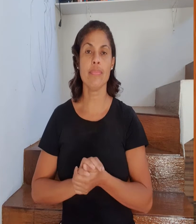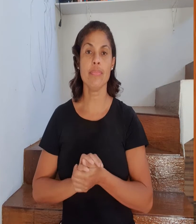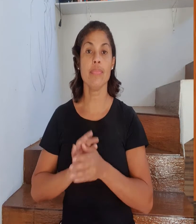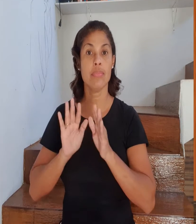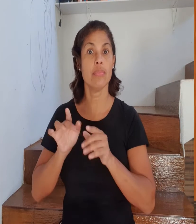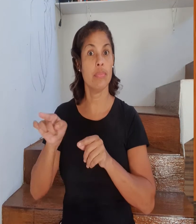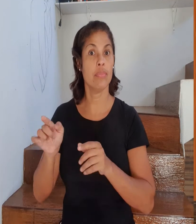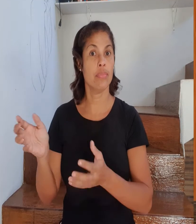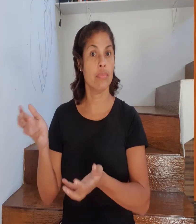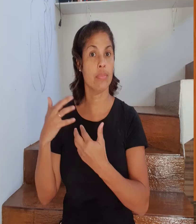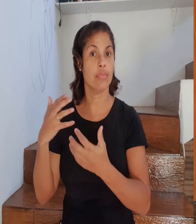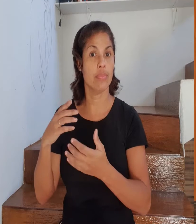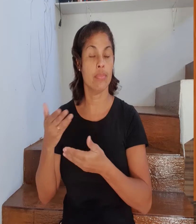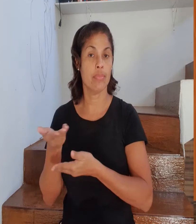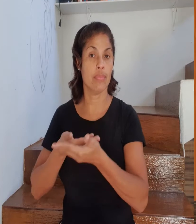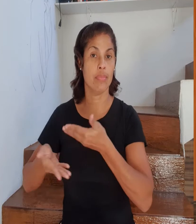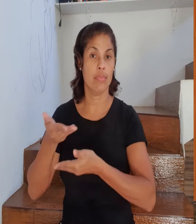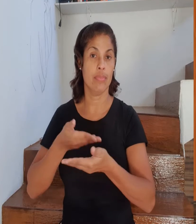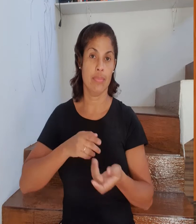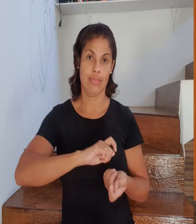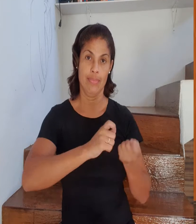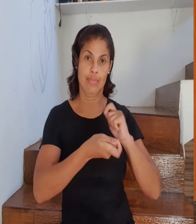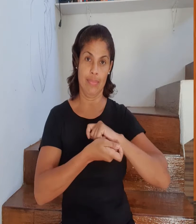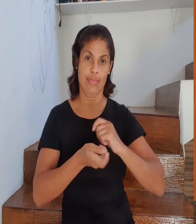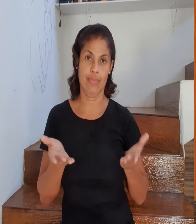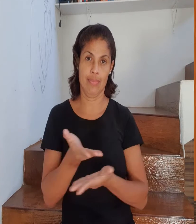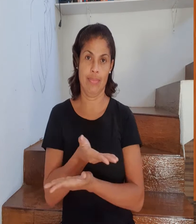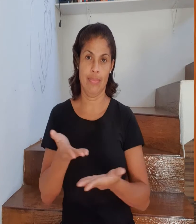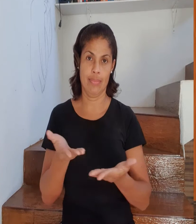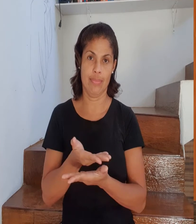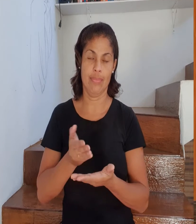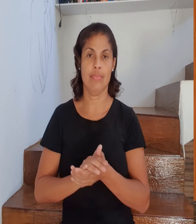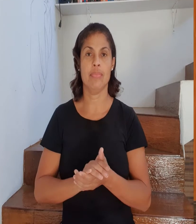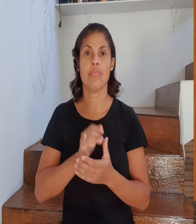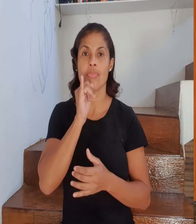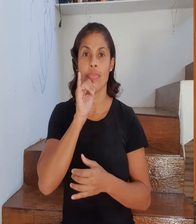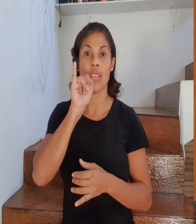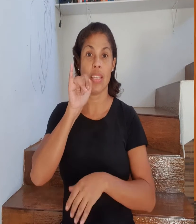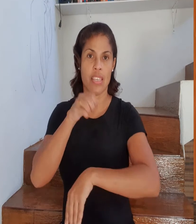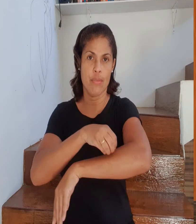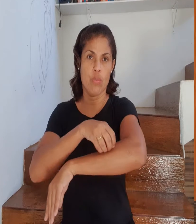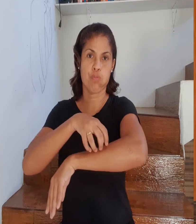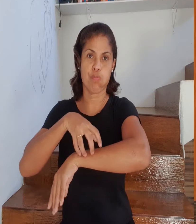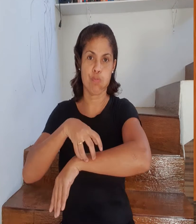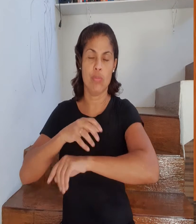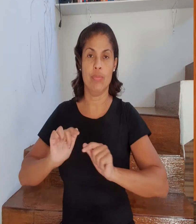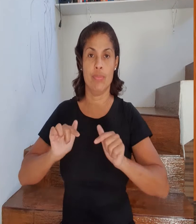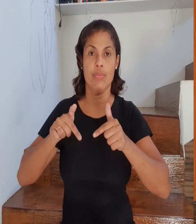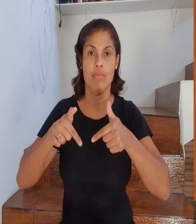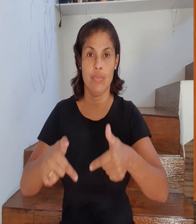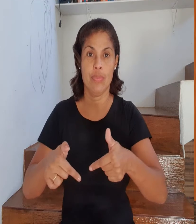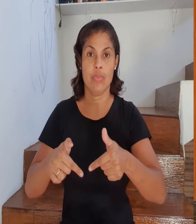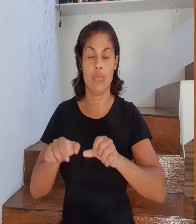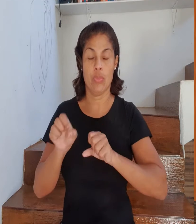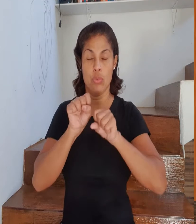Mas, sobretudo, ela atua de forma integrada à imunidade adaptativa. Na inflamação e na ativação do sistema